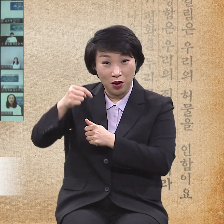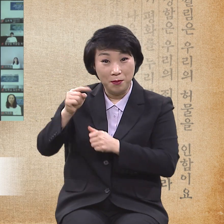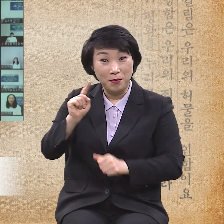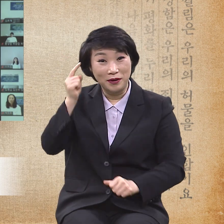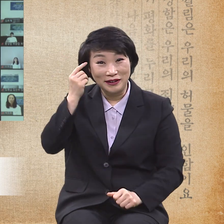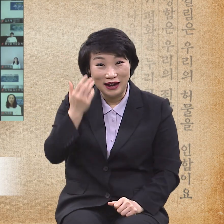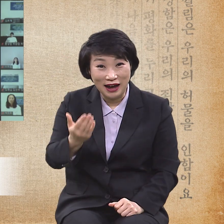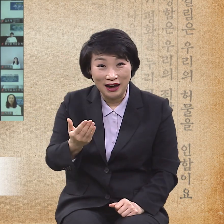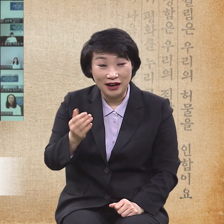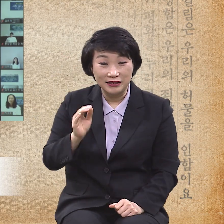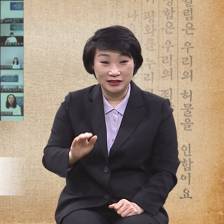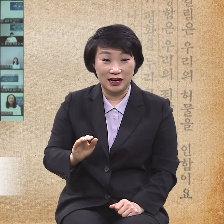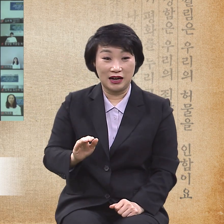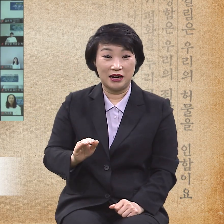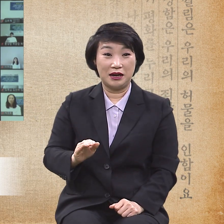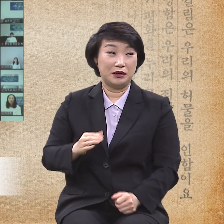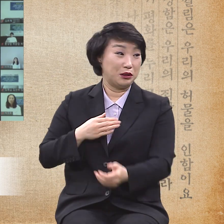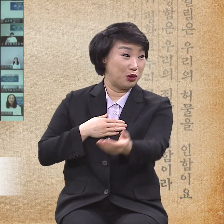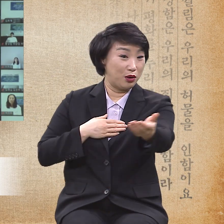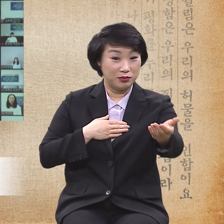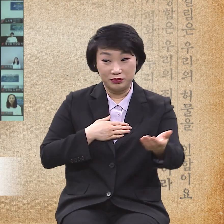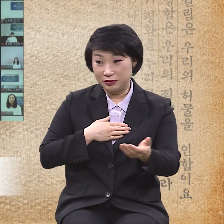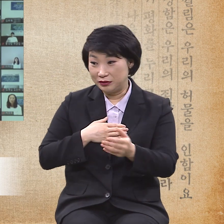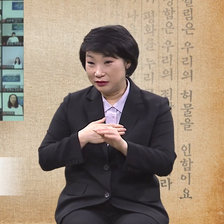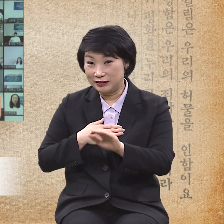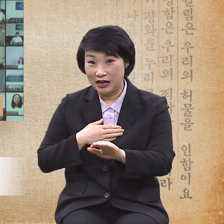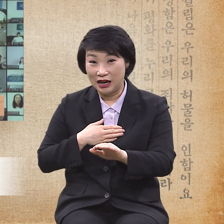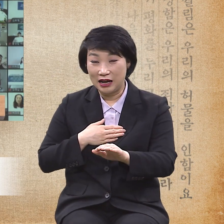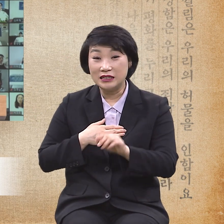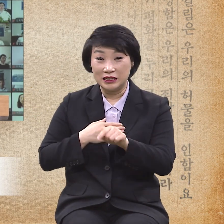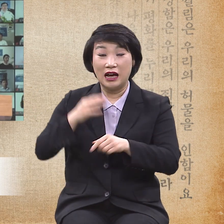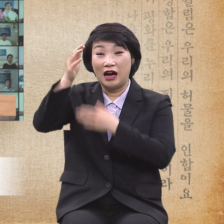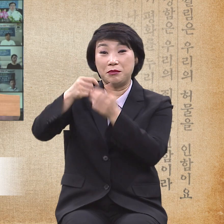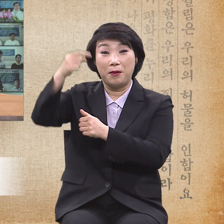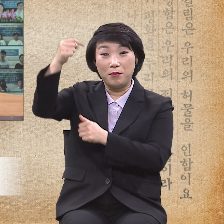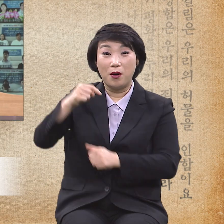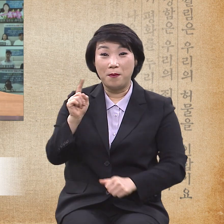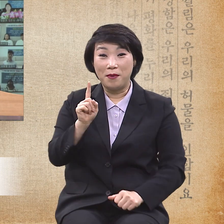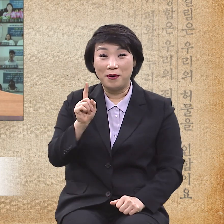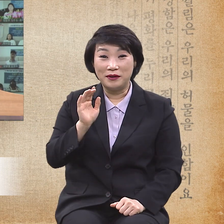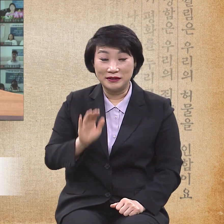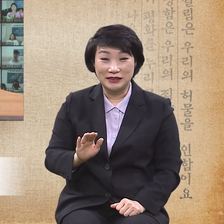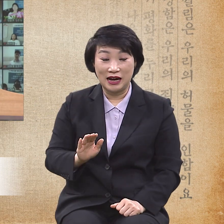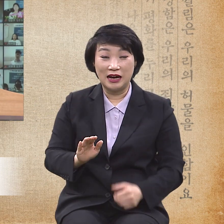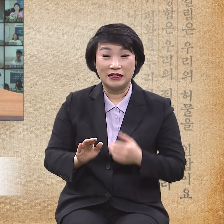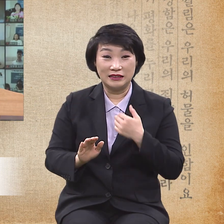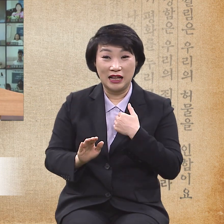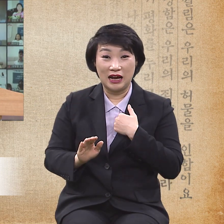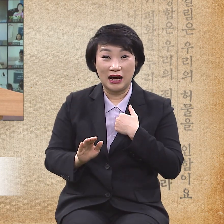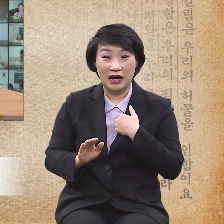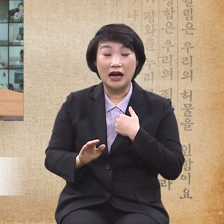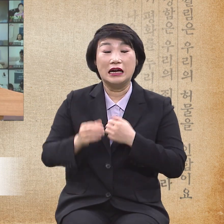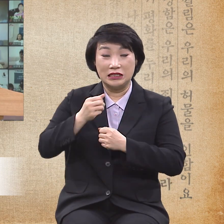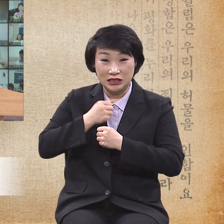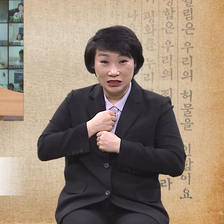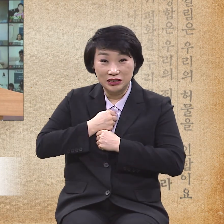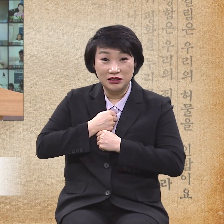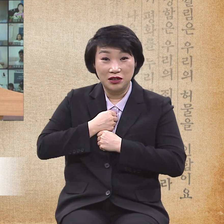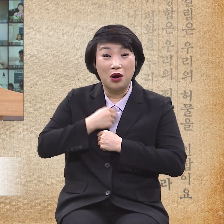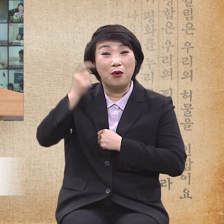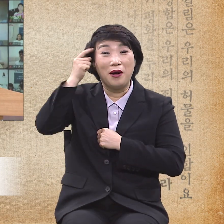뭐예요? 예, 여러분 이 계명도 내가 지키는